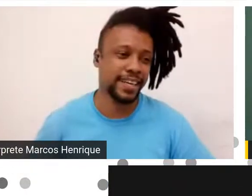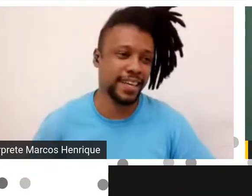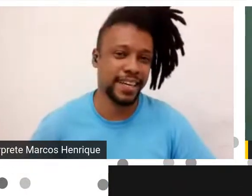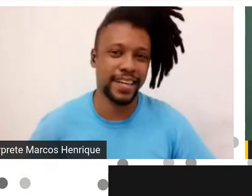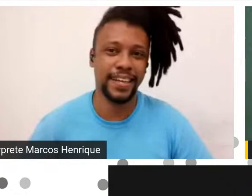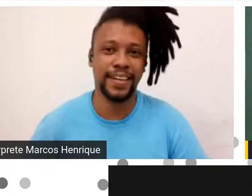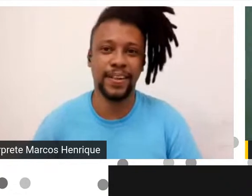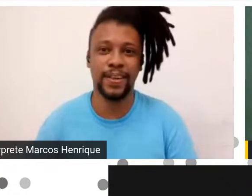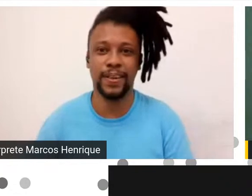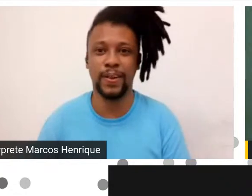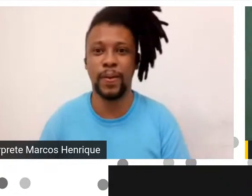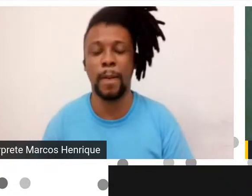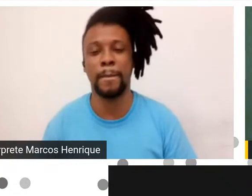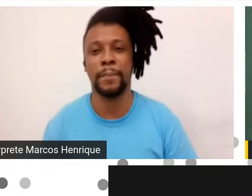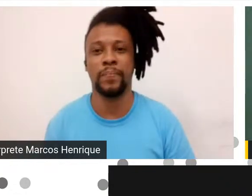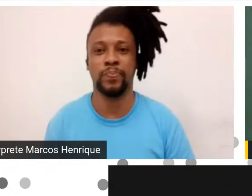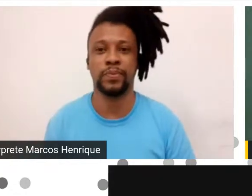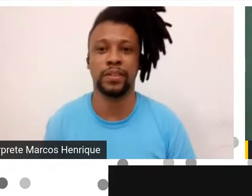plataforma